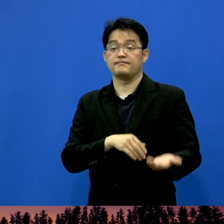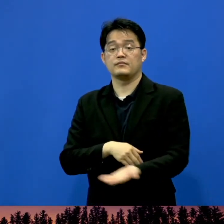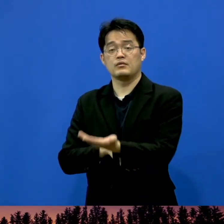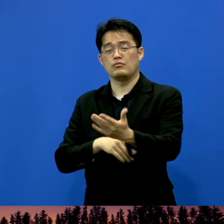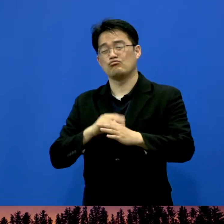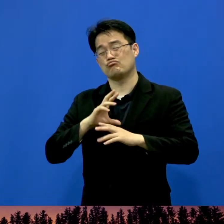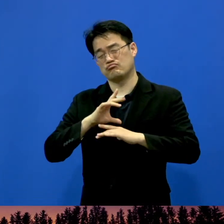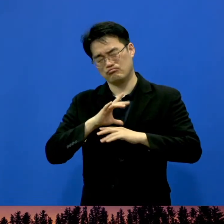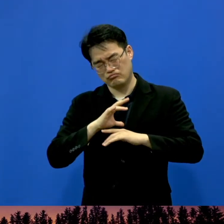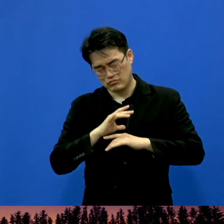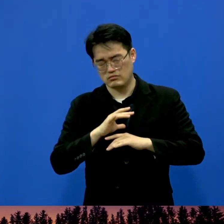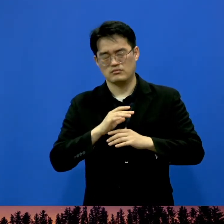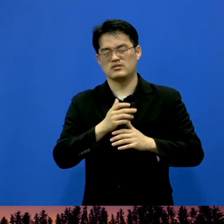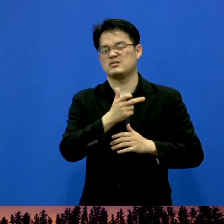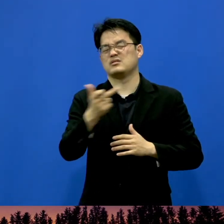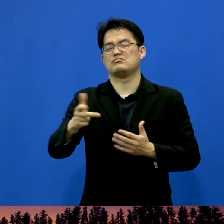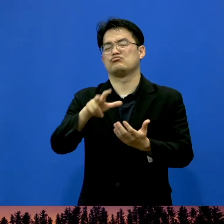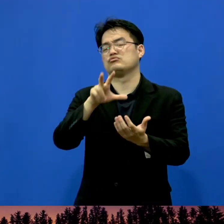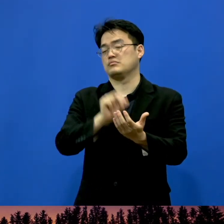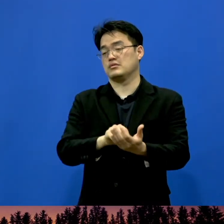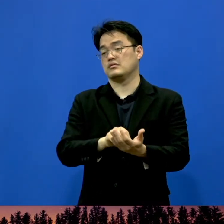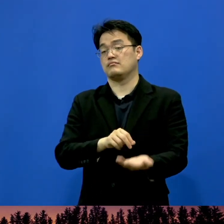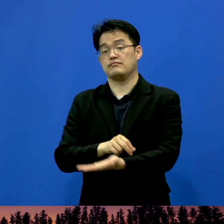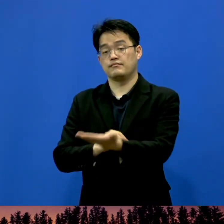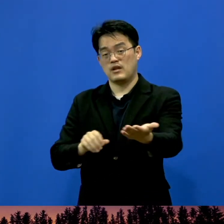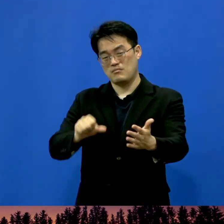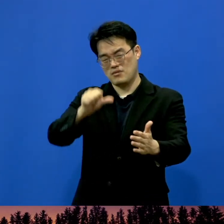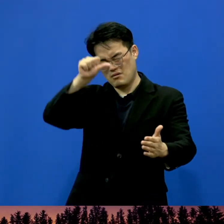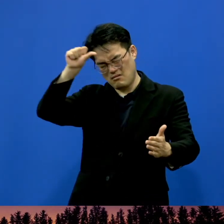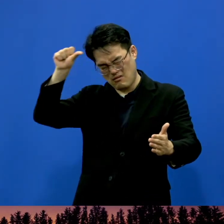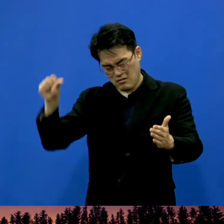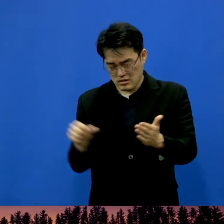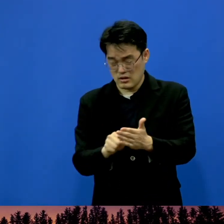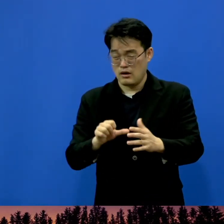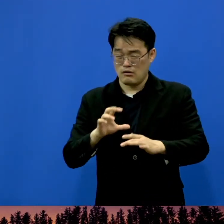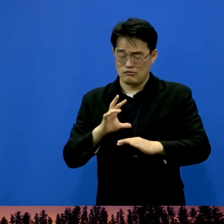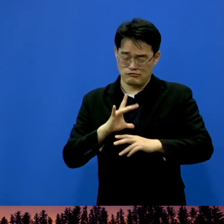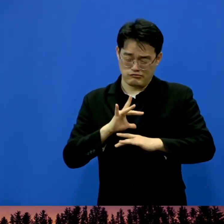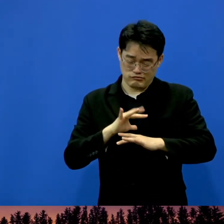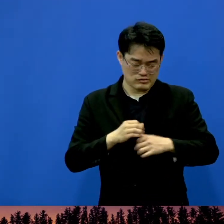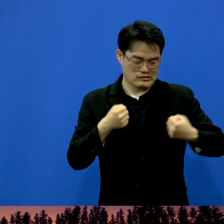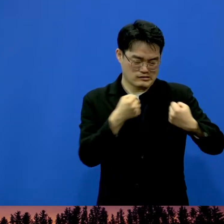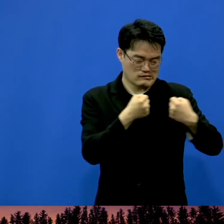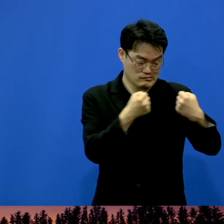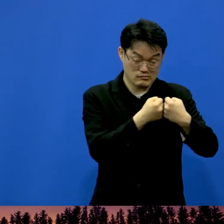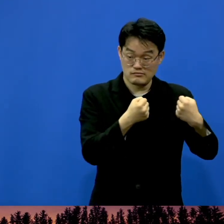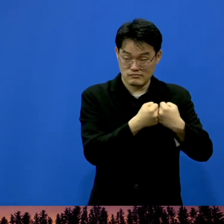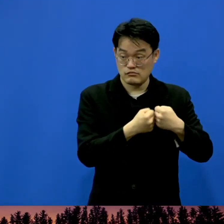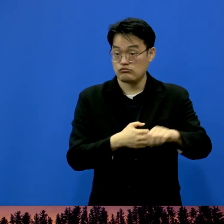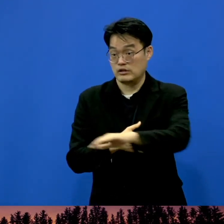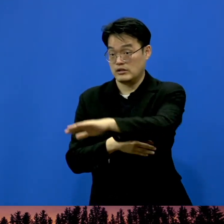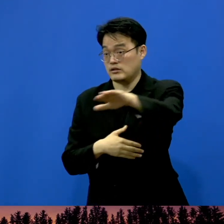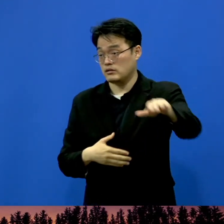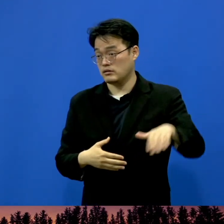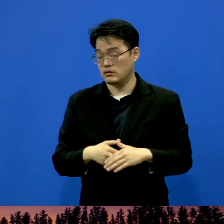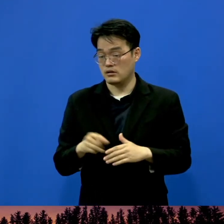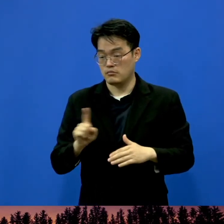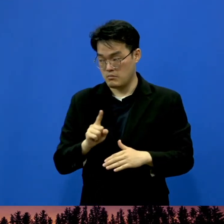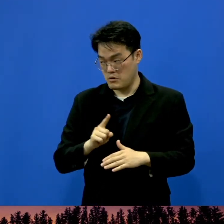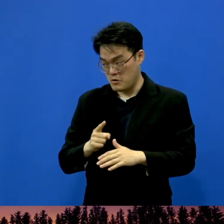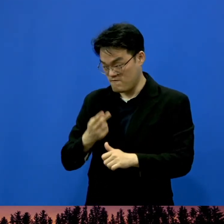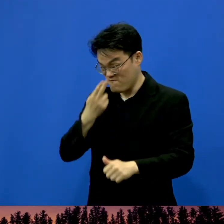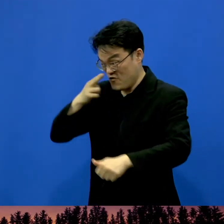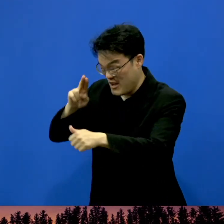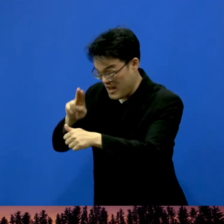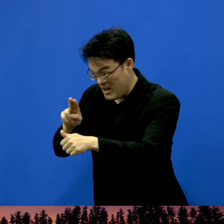굉장히 큰 것입니다. 두려움. 우리 일평생에 이 두려움과 싸우죠. 우리는 뭘 하려고 하면 항상 두려움이